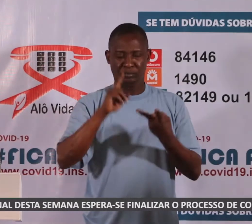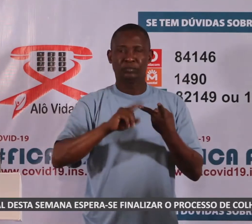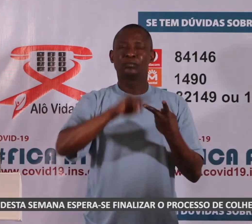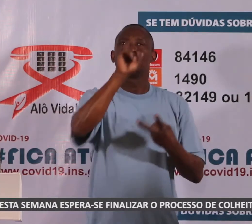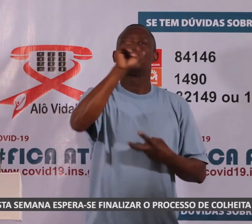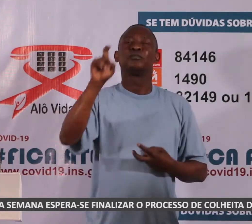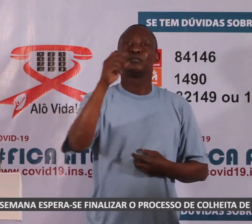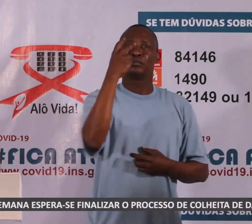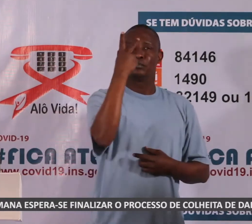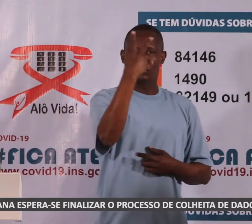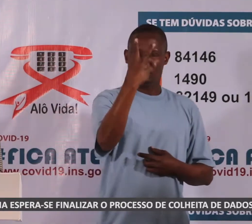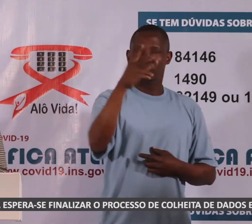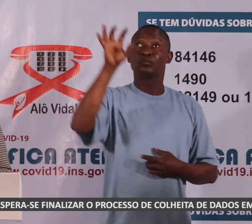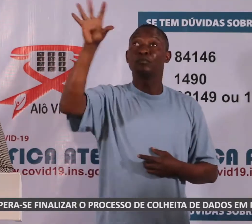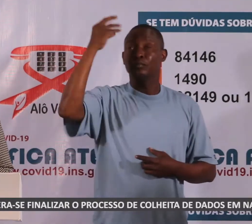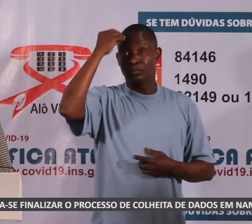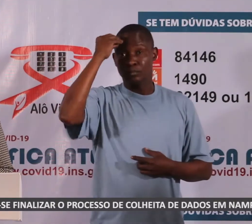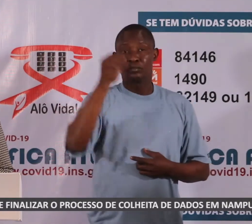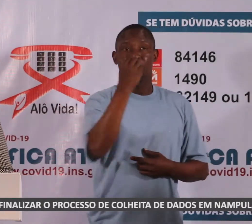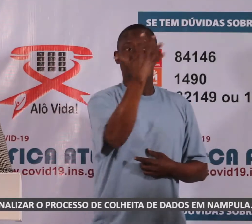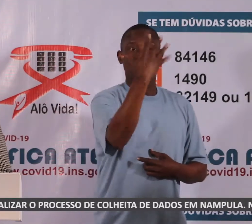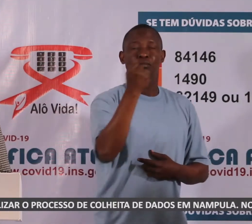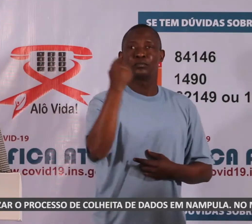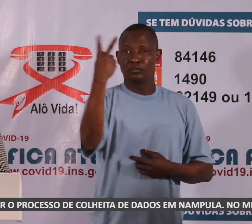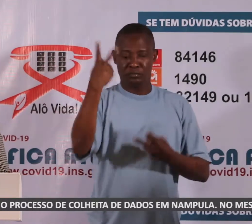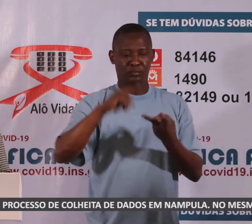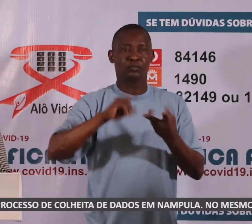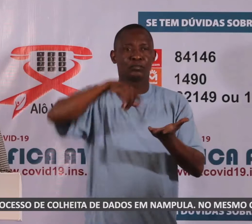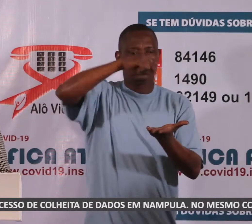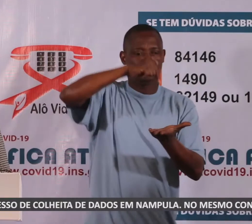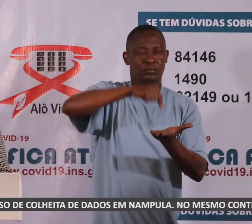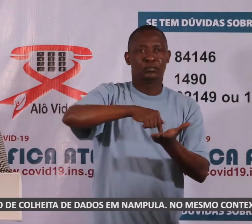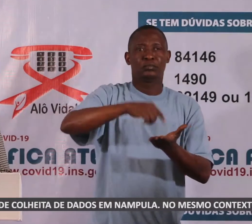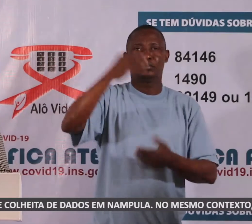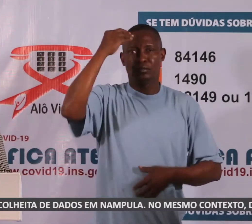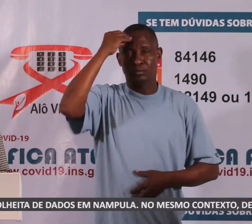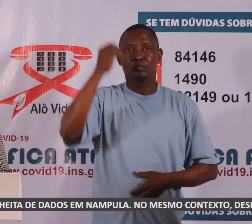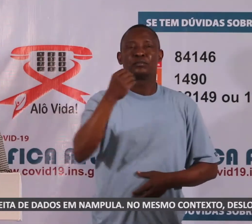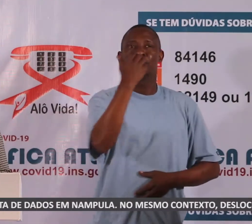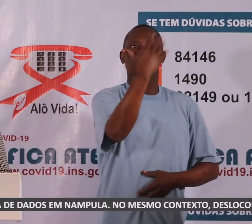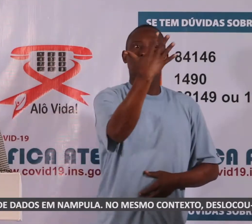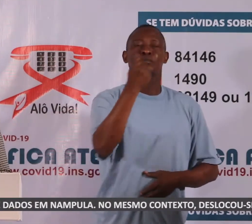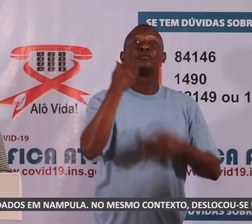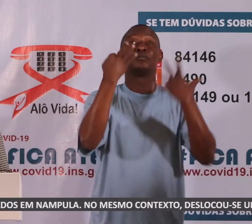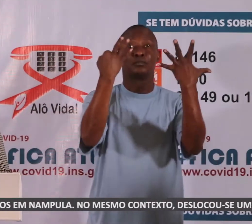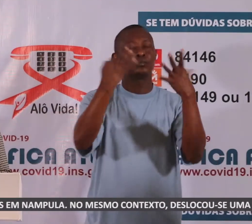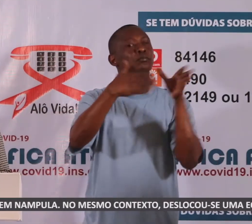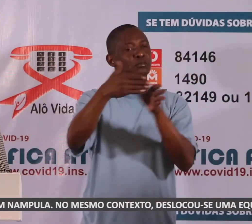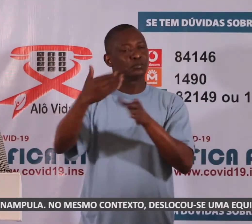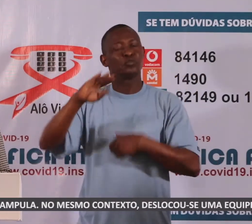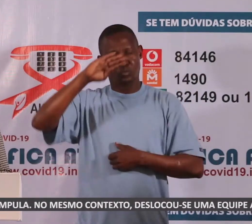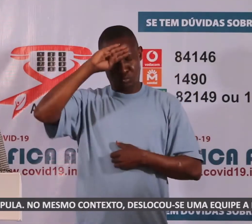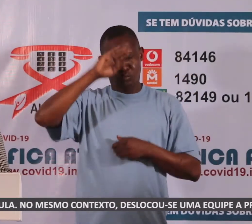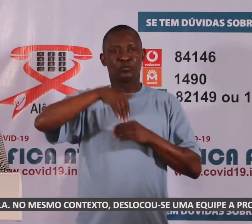Maputo 52, e finalmente a cidade de Maputo com 58 casos ativos.